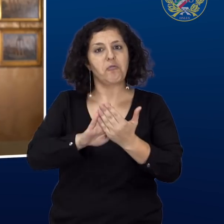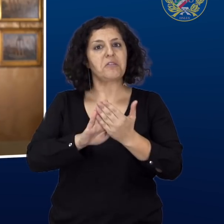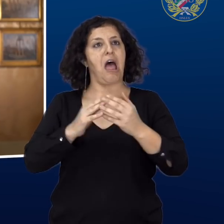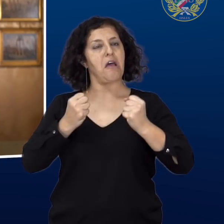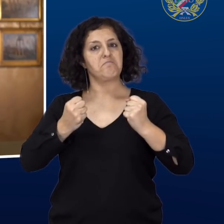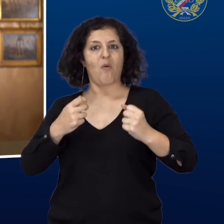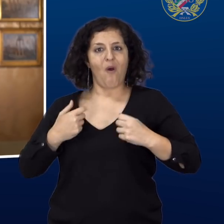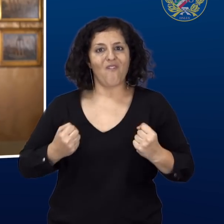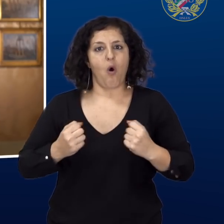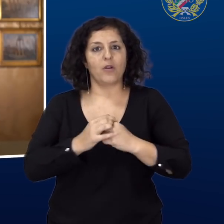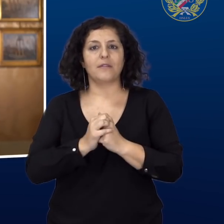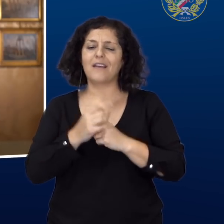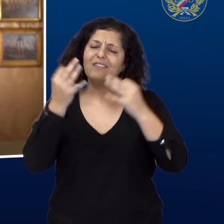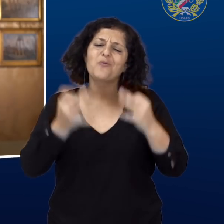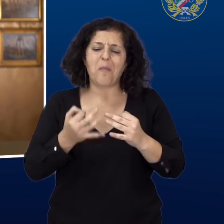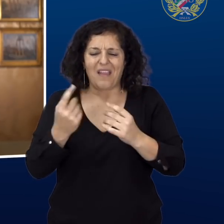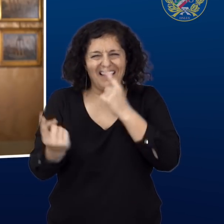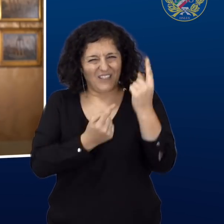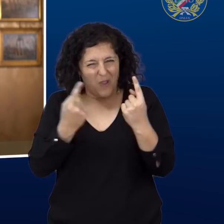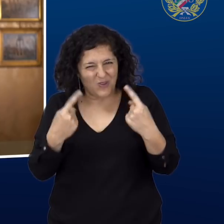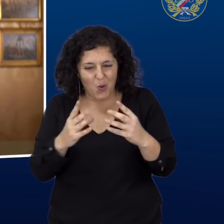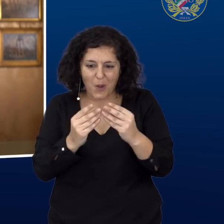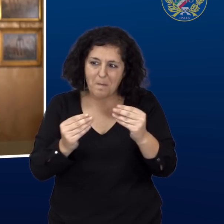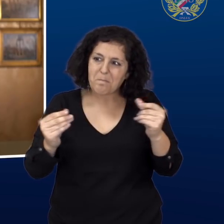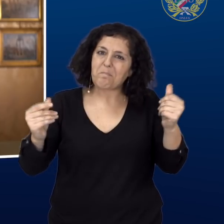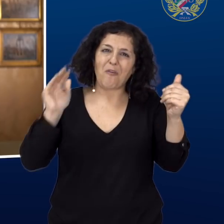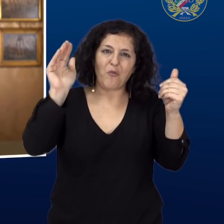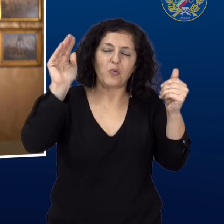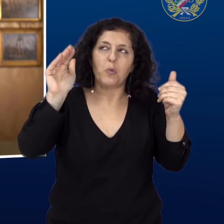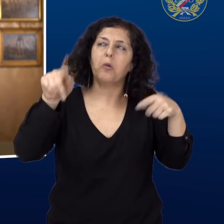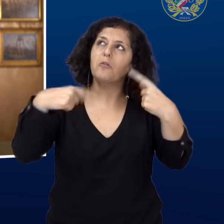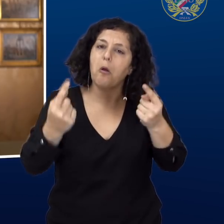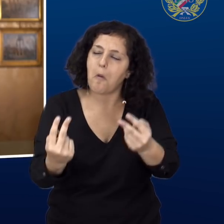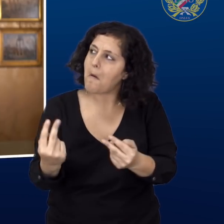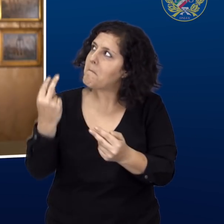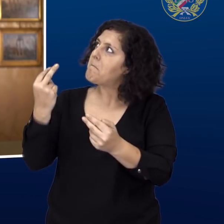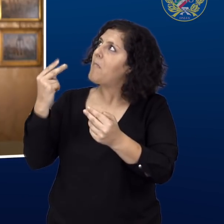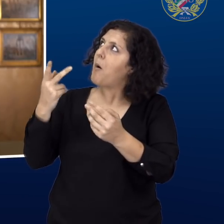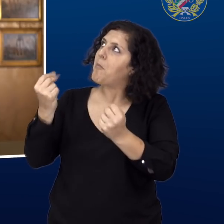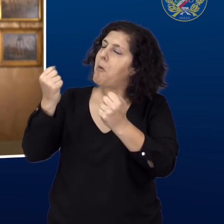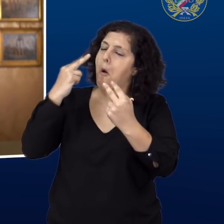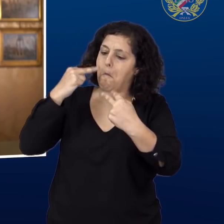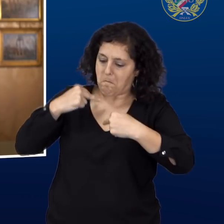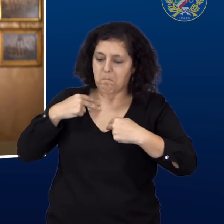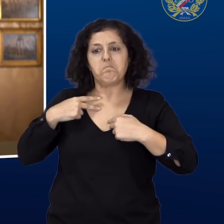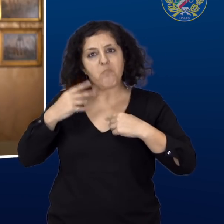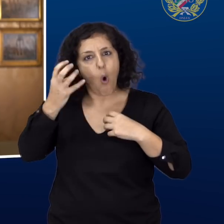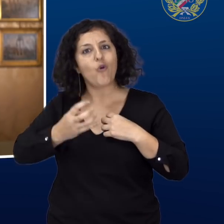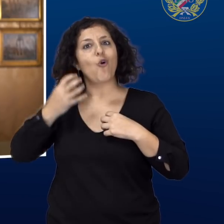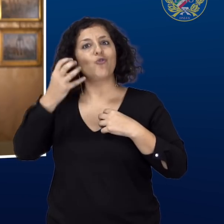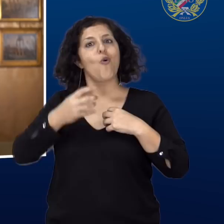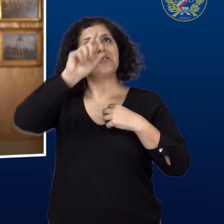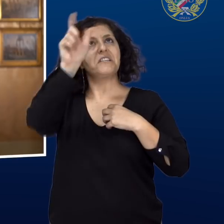emergenza sarà terminata, polgeremo lo sguardo indietro. E sono convinto che saremmo orgogliosi di come un intero Paese